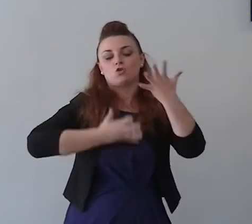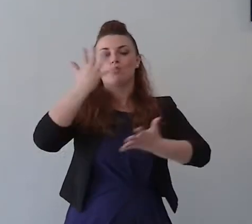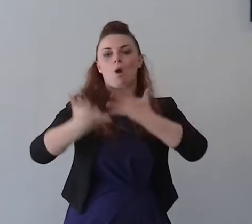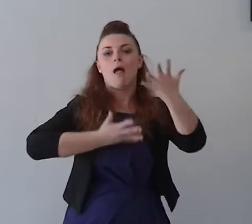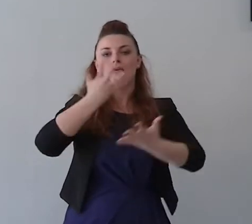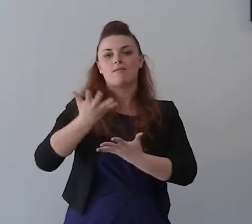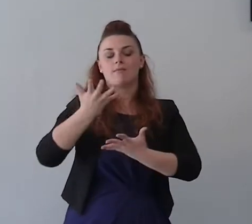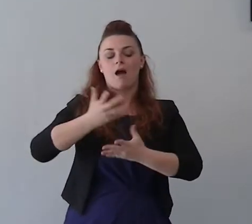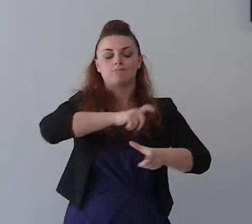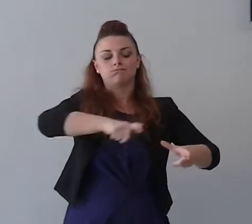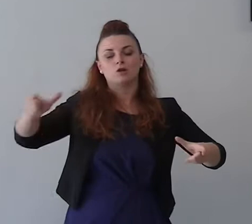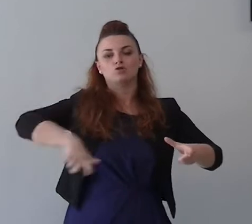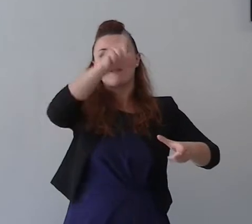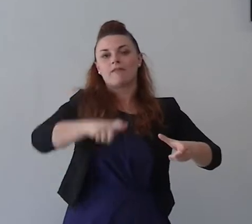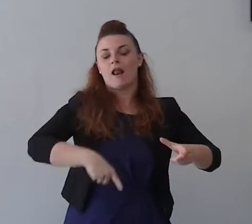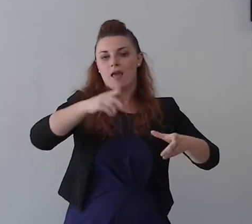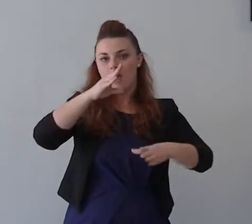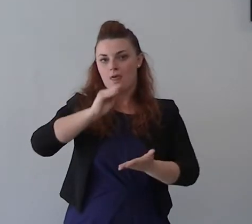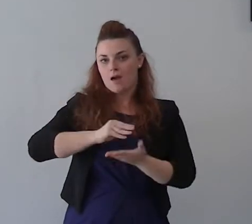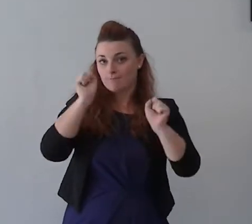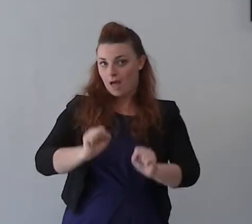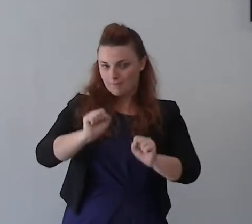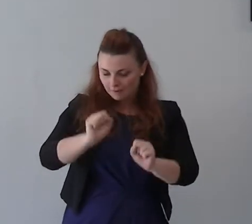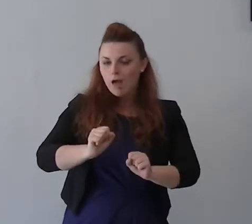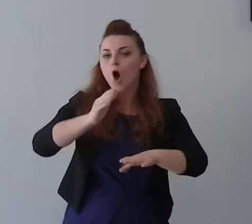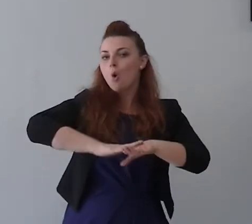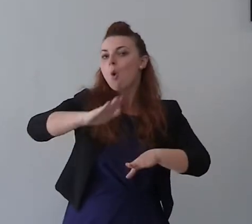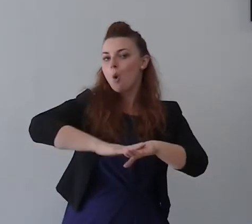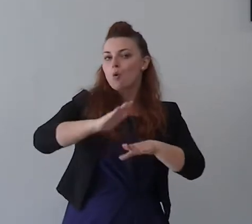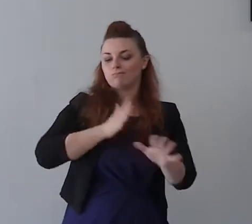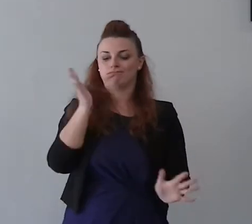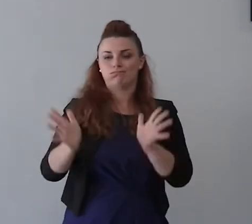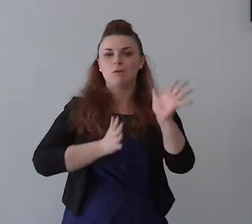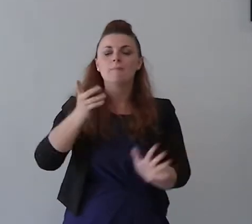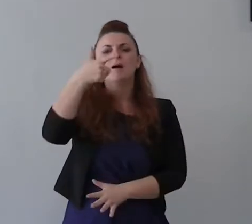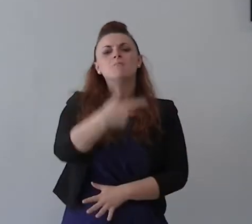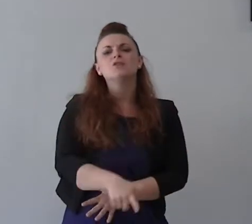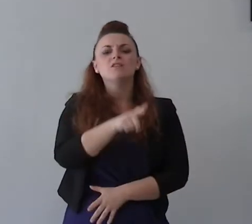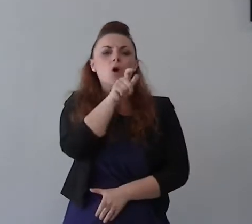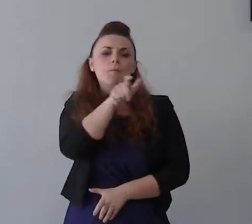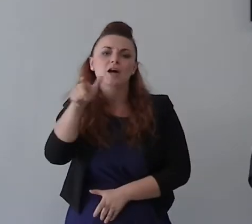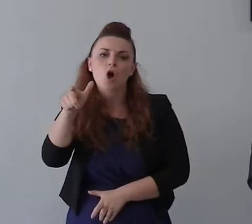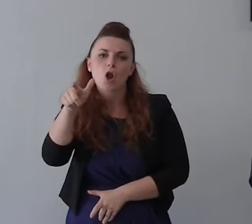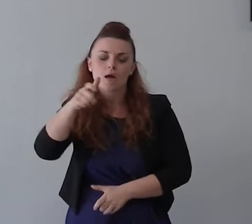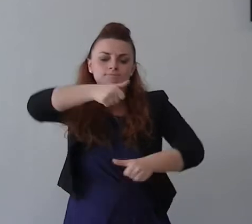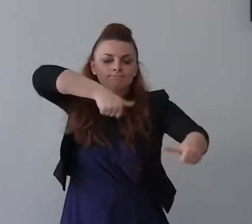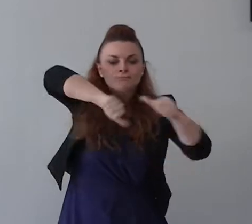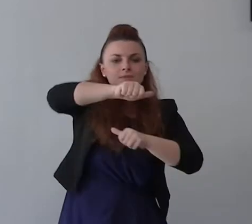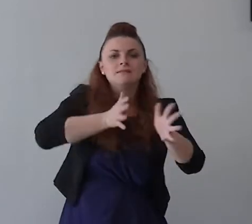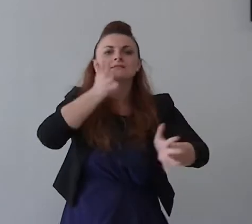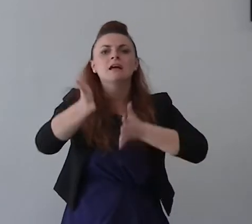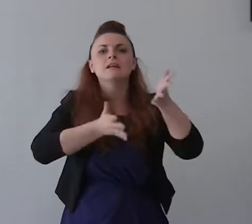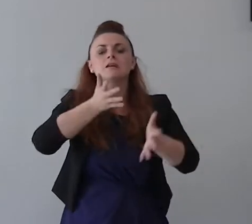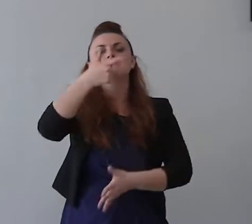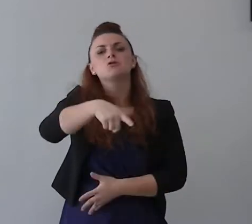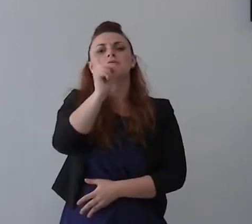Allora, possiamo tornare alla. Perché usiamo i segni invece delle parole? Perché lo usiamo?